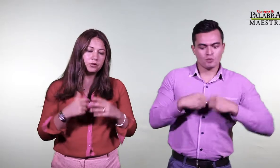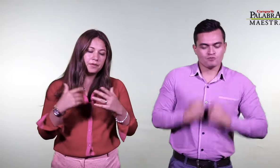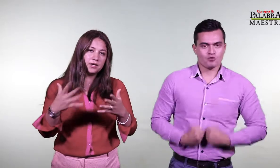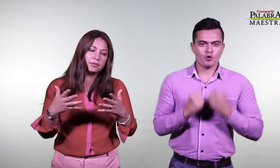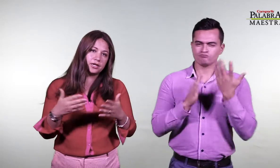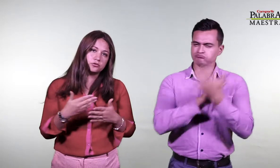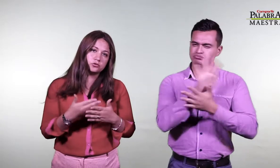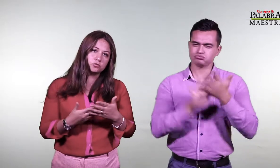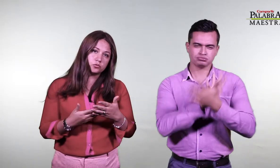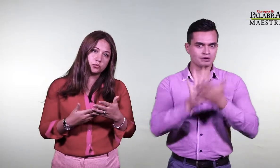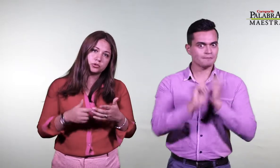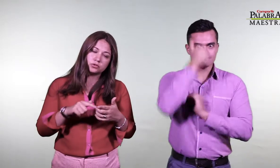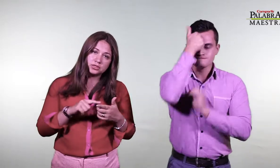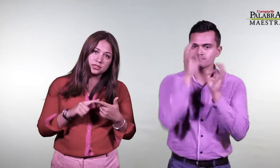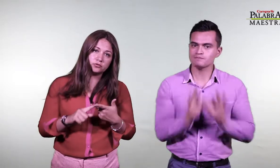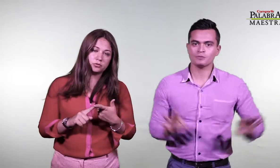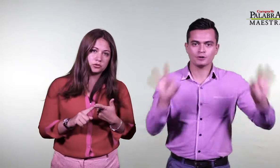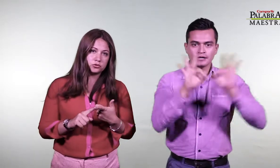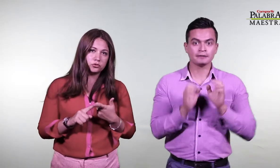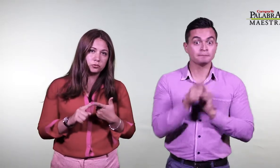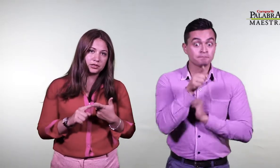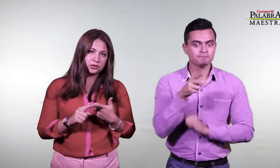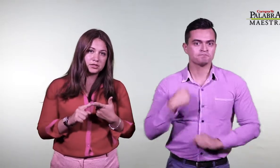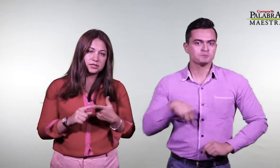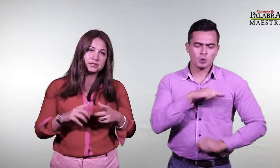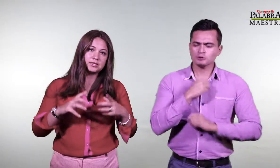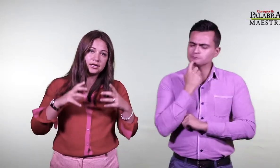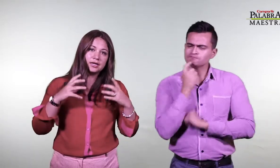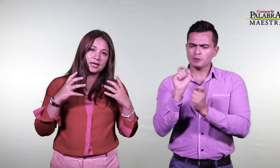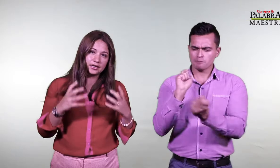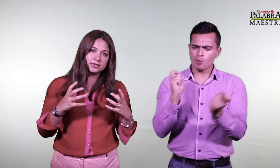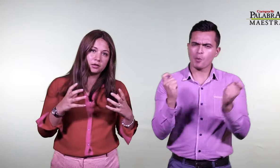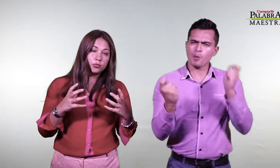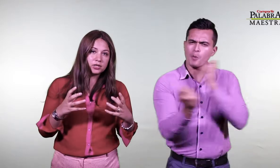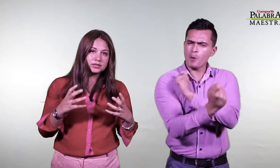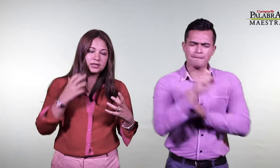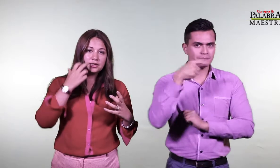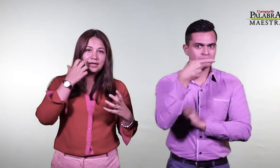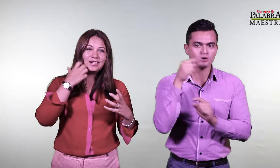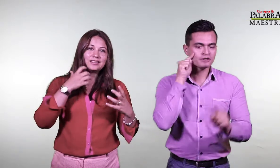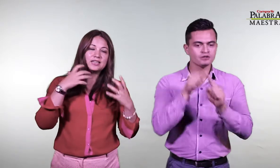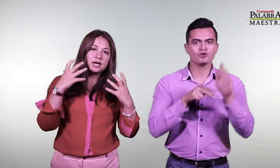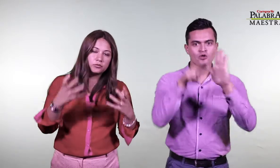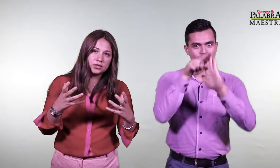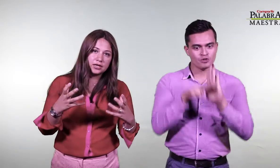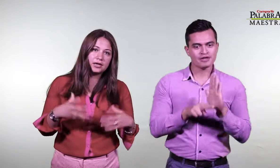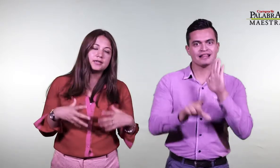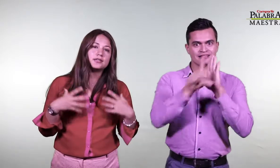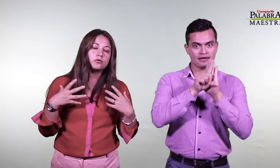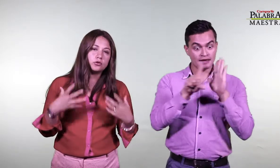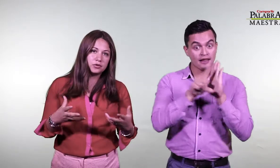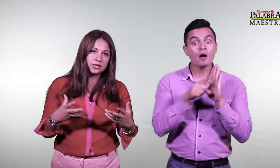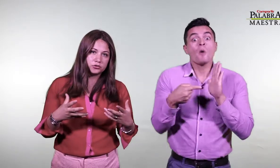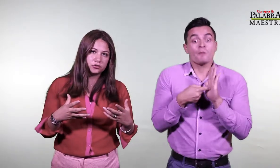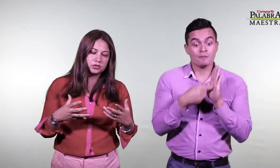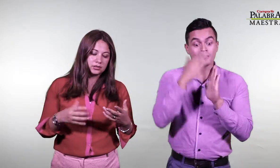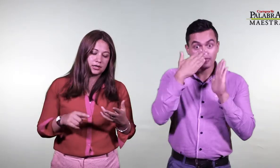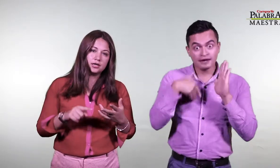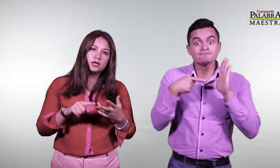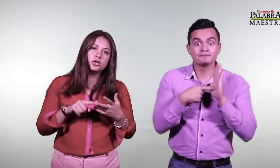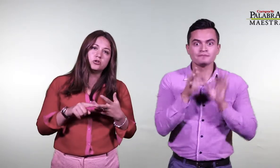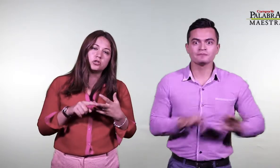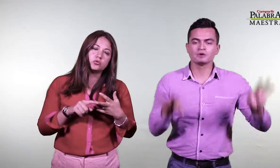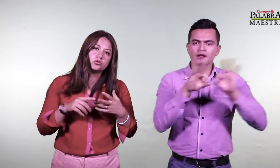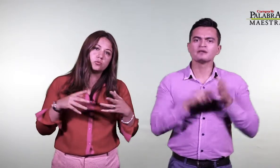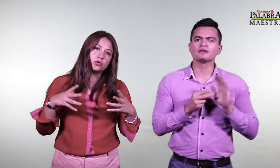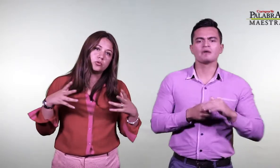segunda lengua. Para eso nos hemos propuesto hacer transformaciones normativas, es decir, que esta apuesta la tengamos en la ley y sea una obligación